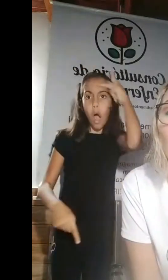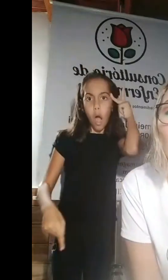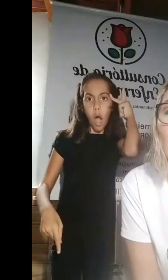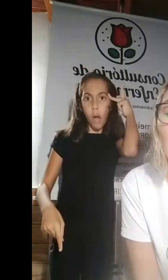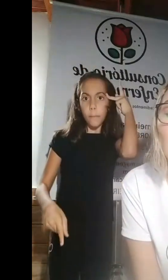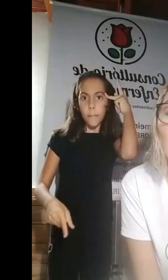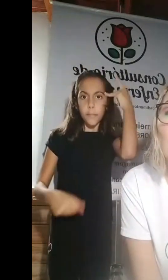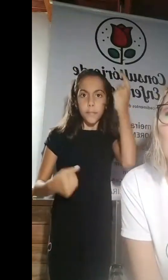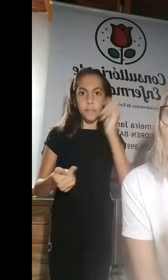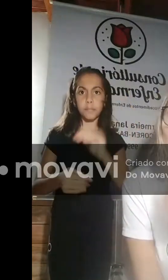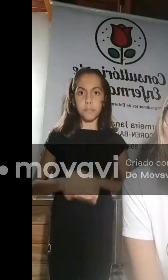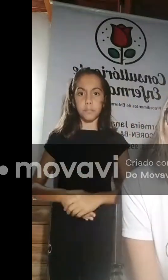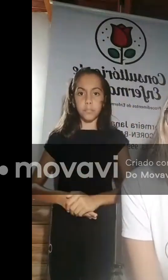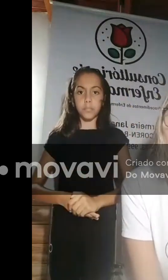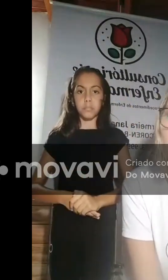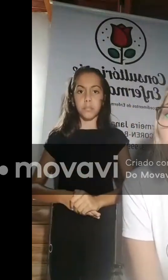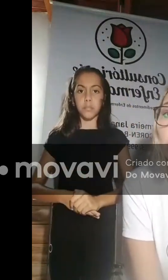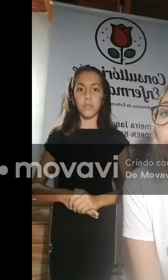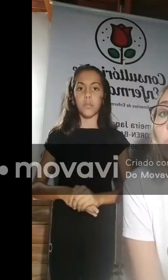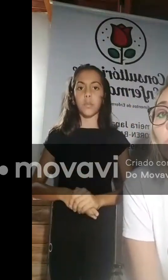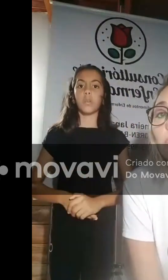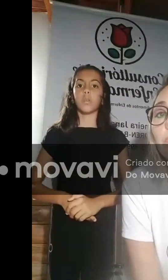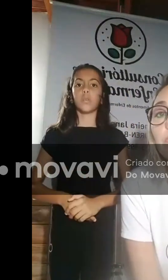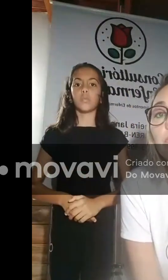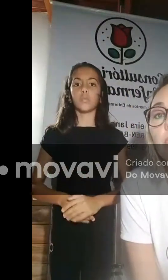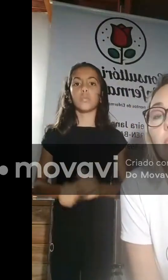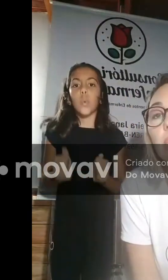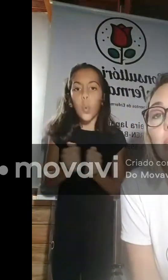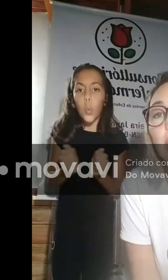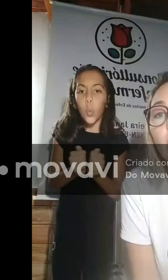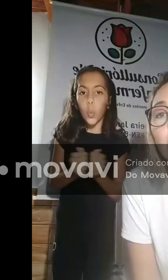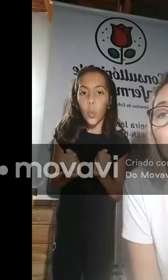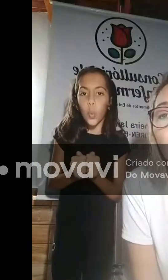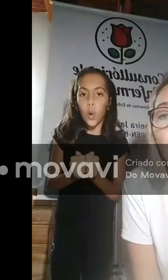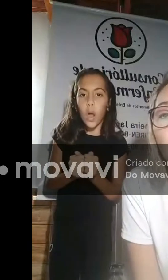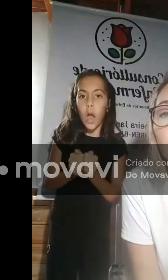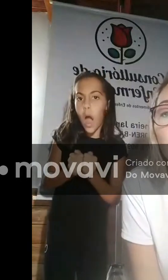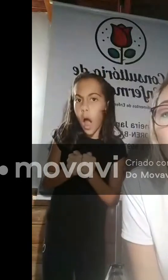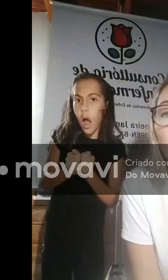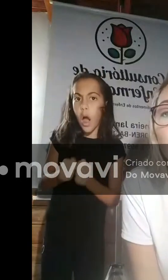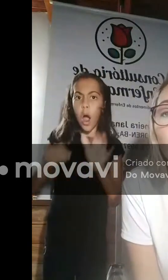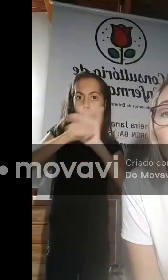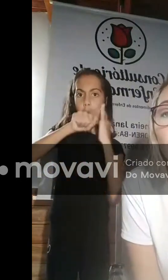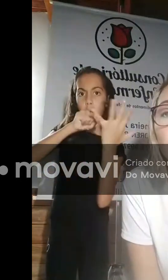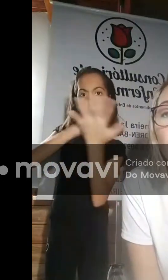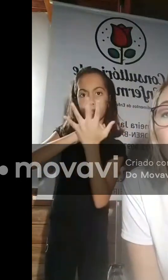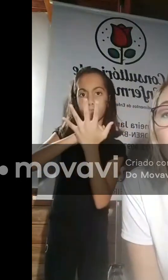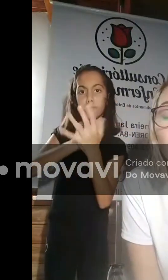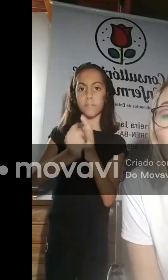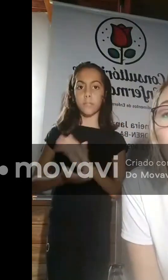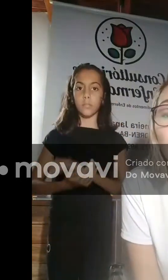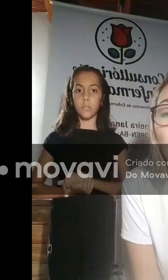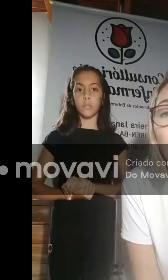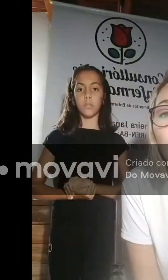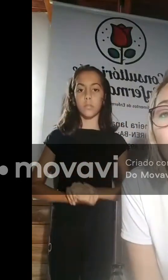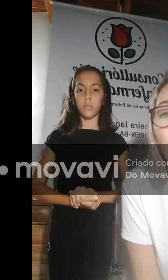ou, né, referente ao assunto. E nós estaremos, na medida do possível,